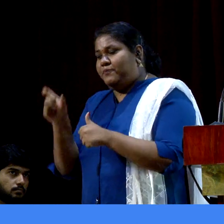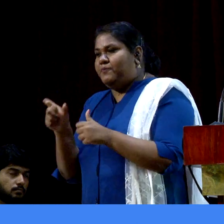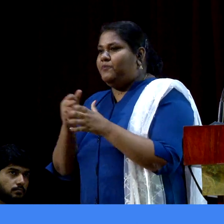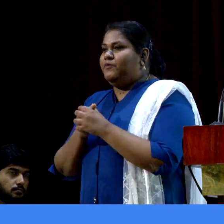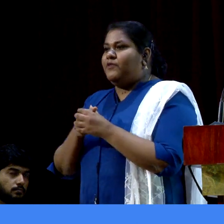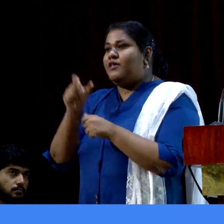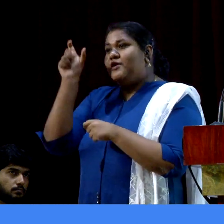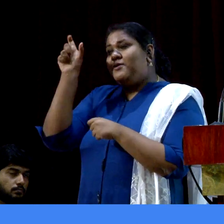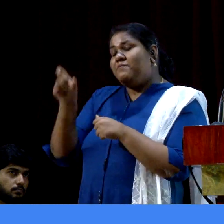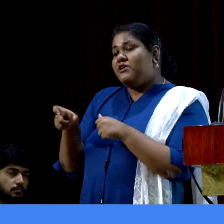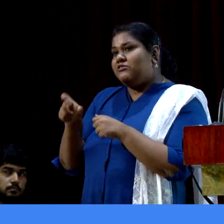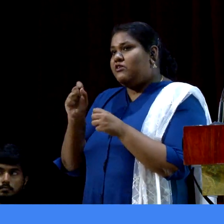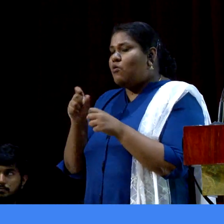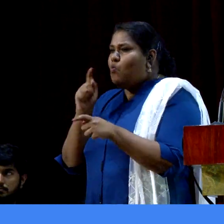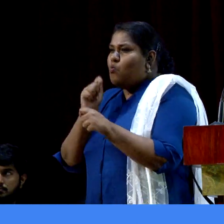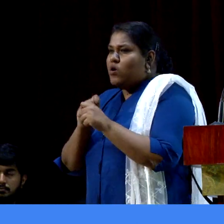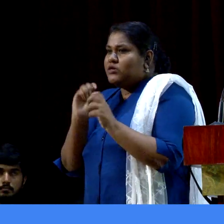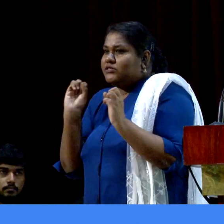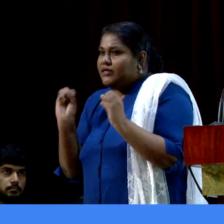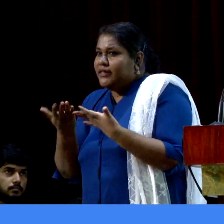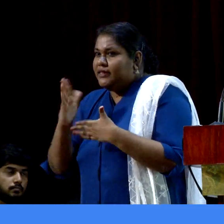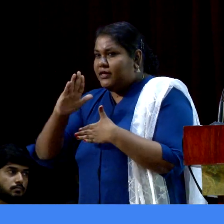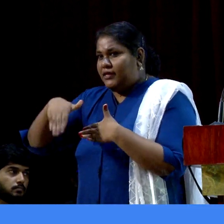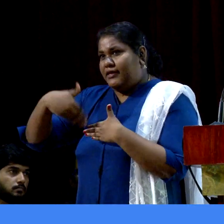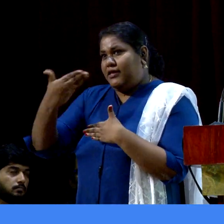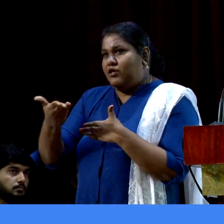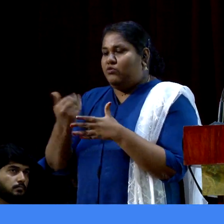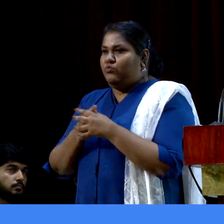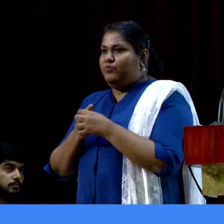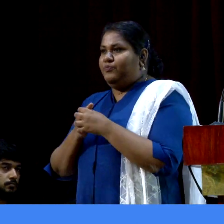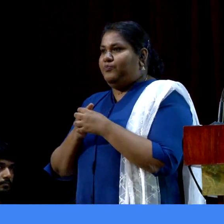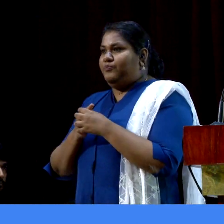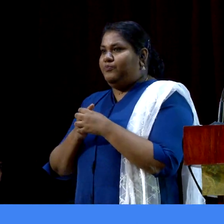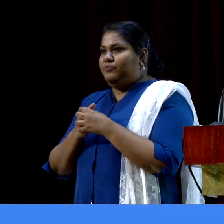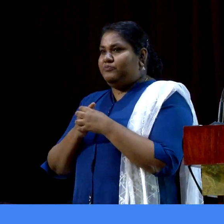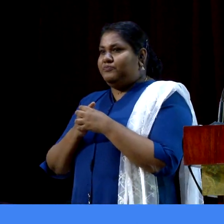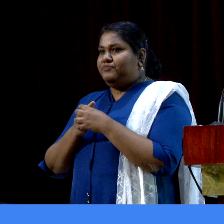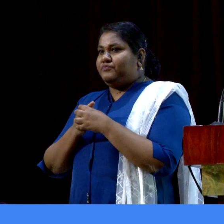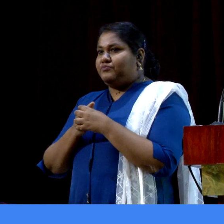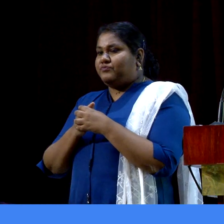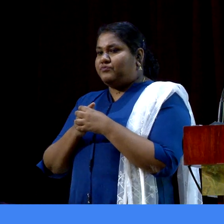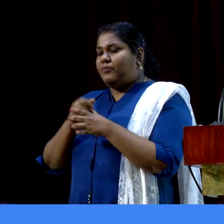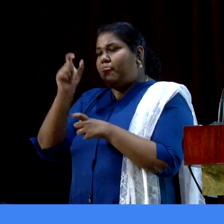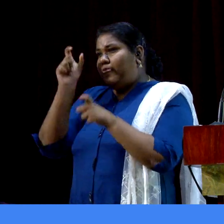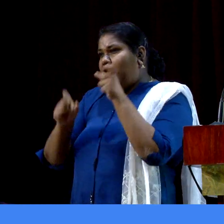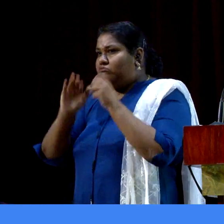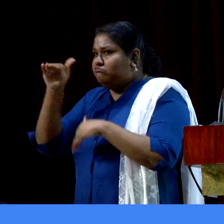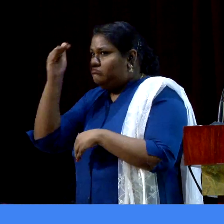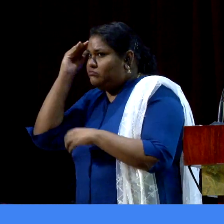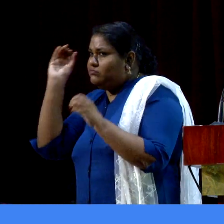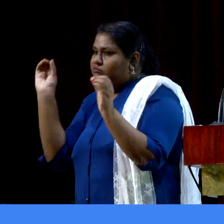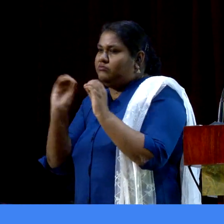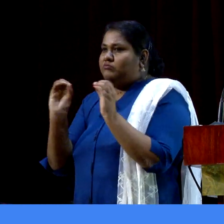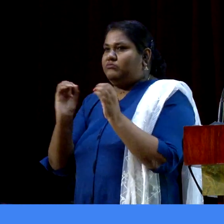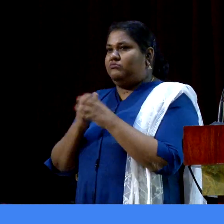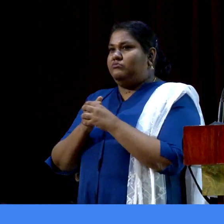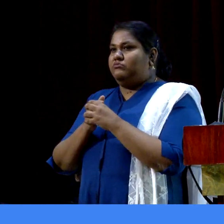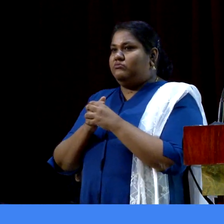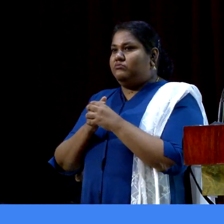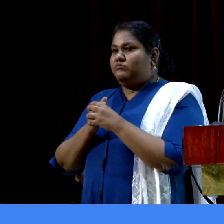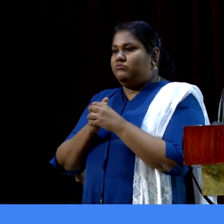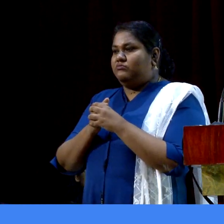முதலமைச்சராக வந்த பிறகுதான் எந்த விதமான முன் அறிவிப்பும் இல்லாமல், யாருக்கும் தெரியாமல், அளவையும்